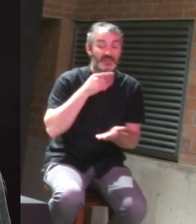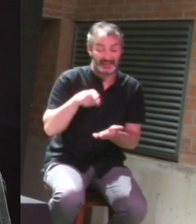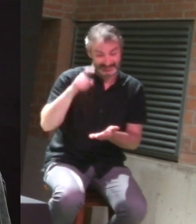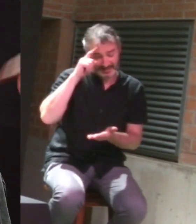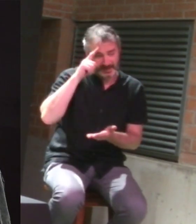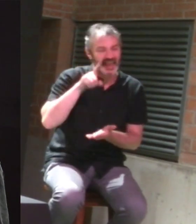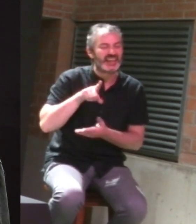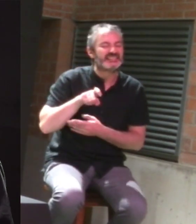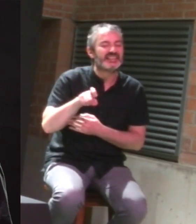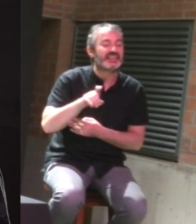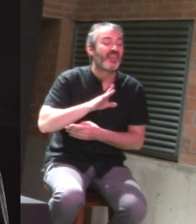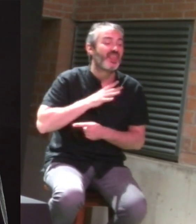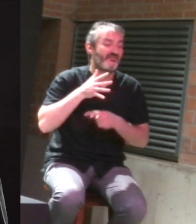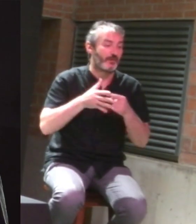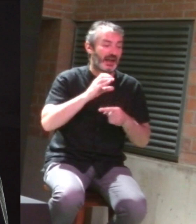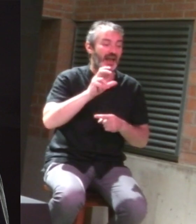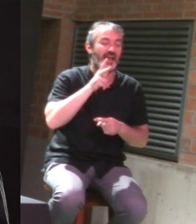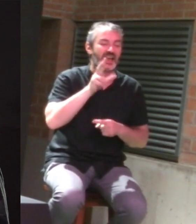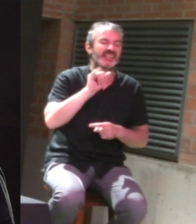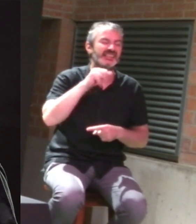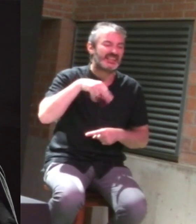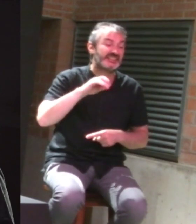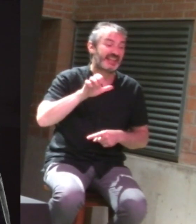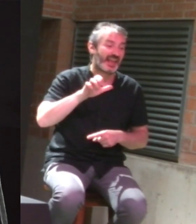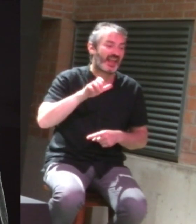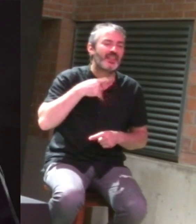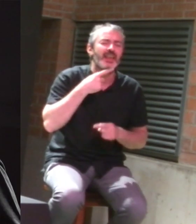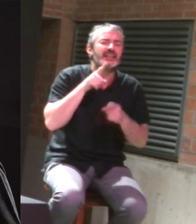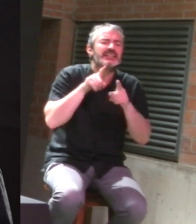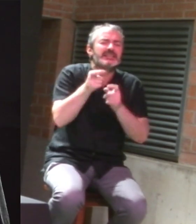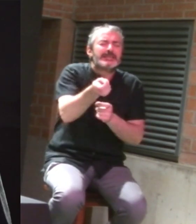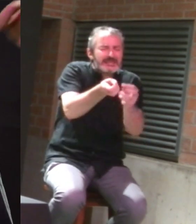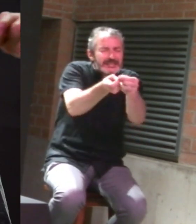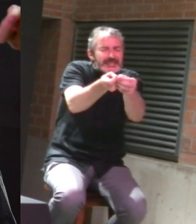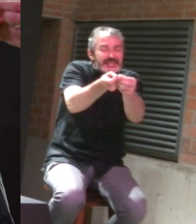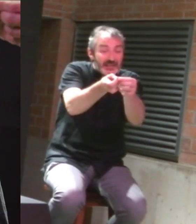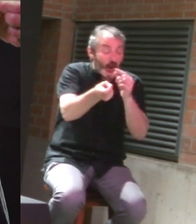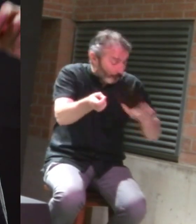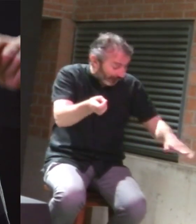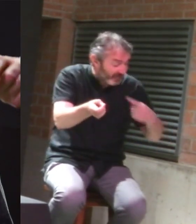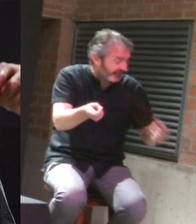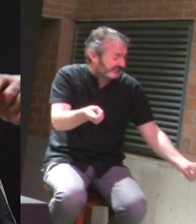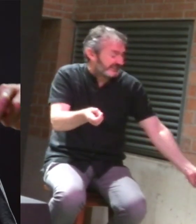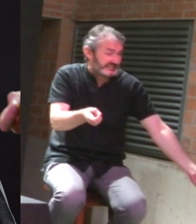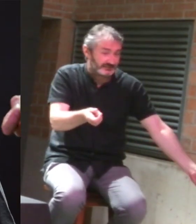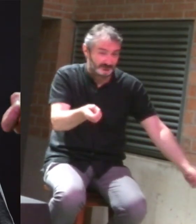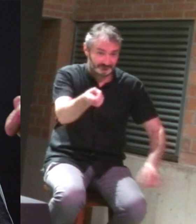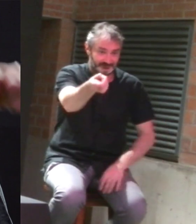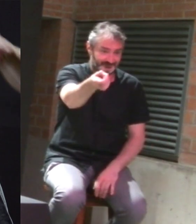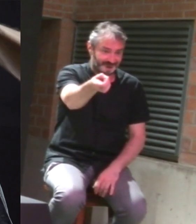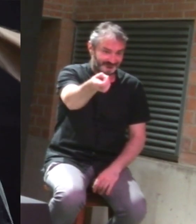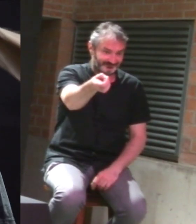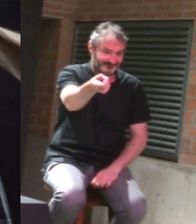fábrica. Os imagináis por qué, ¿no? Por el tamaño. Es decir, pensar que había niños y niñas de 6, 7, 8, 9,